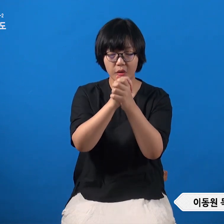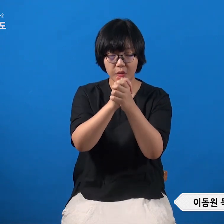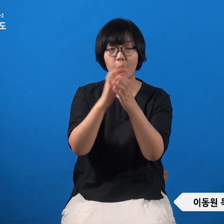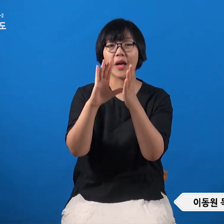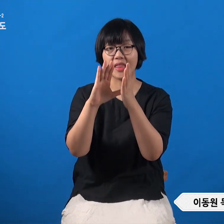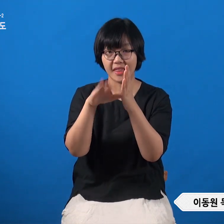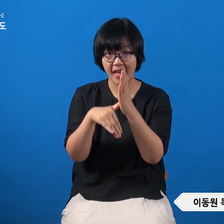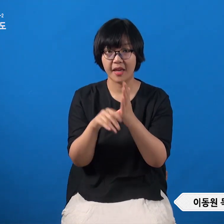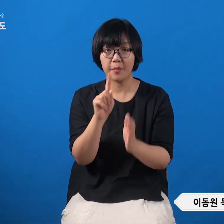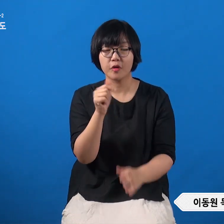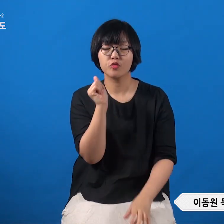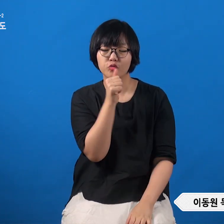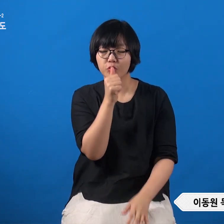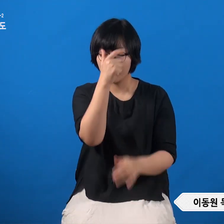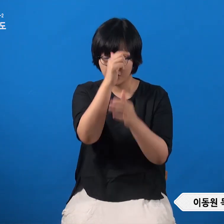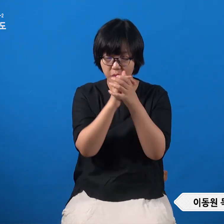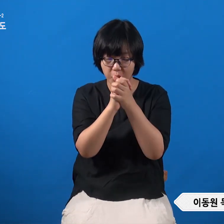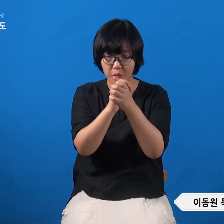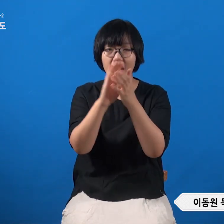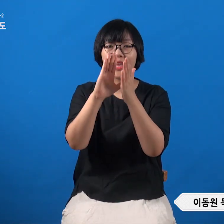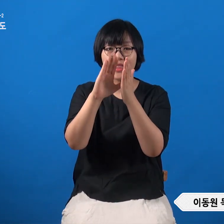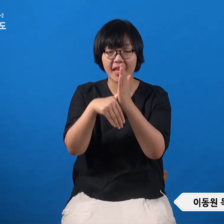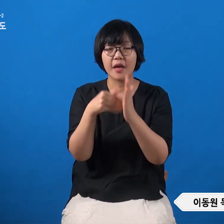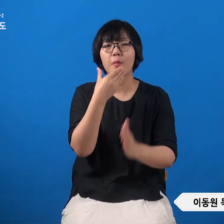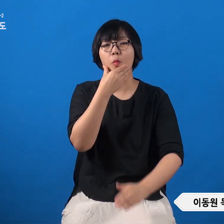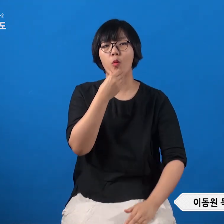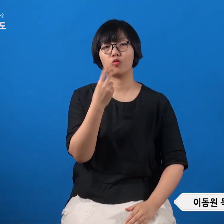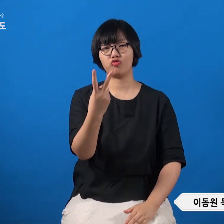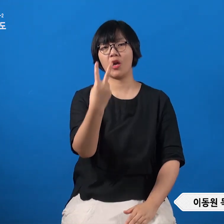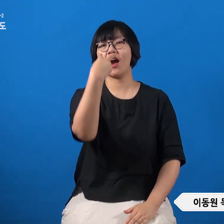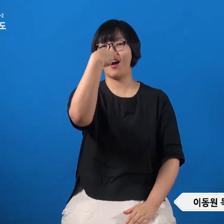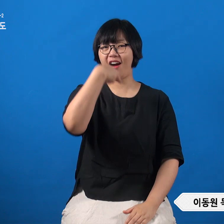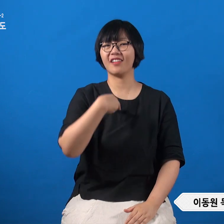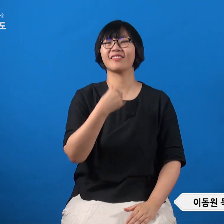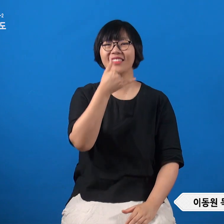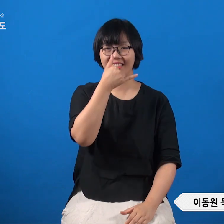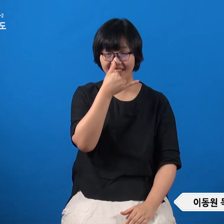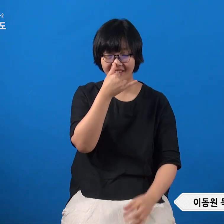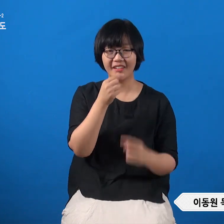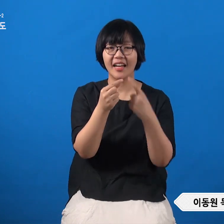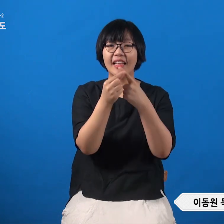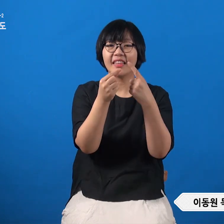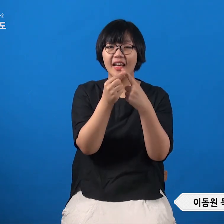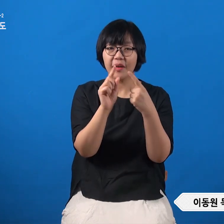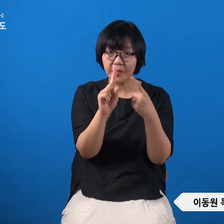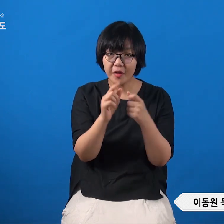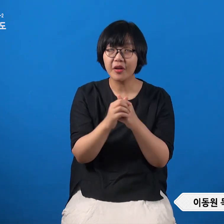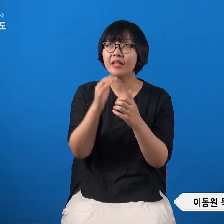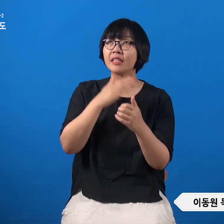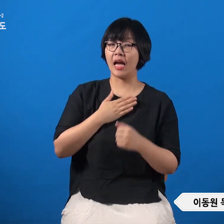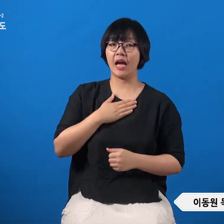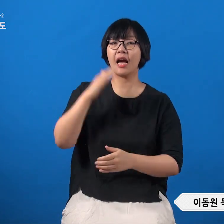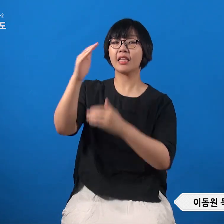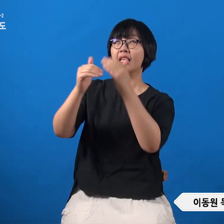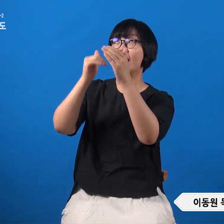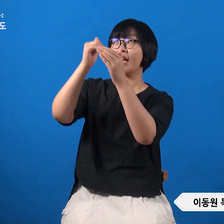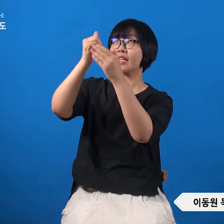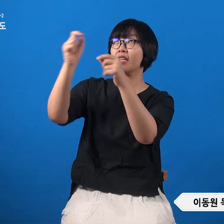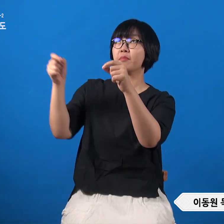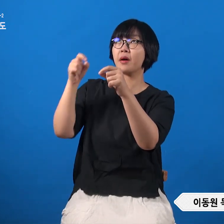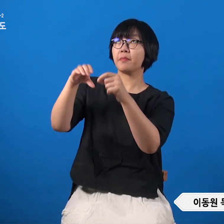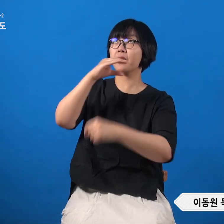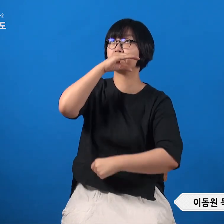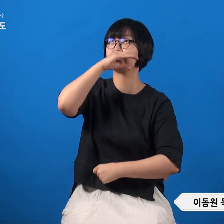중보 기도하는 사람이 되면 두 가지의 복이 나 자신에게 따라옵니다. 첫째, 나는 하나님을 향해